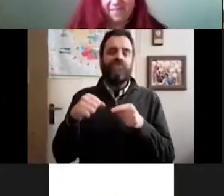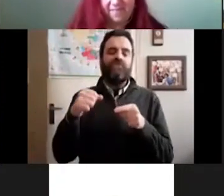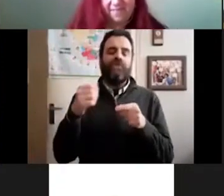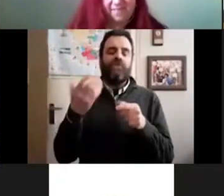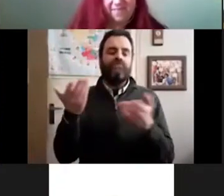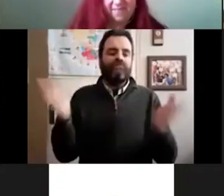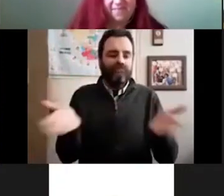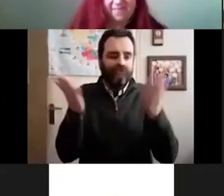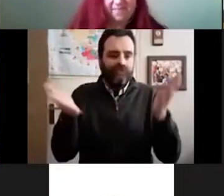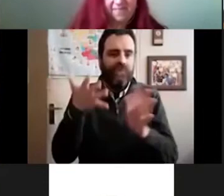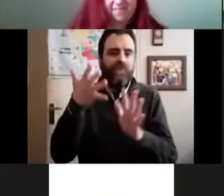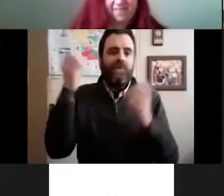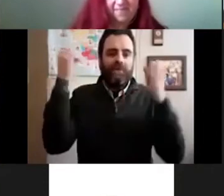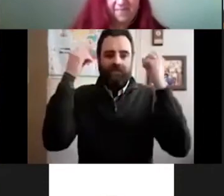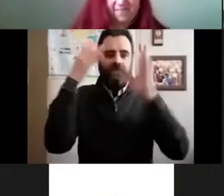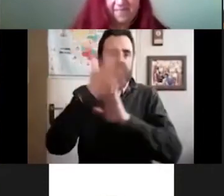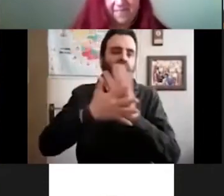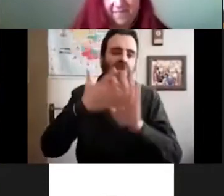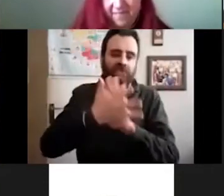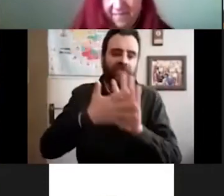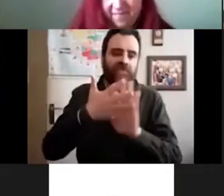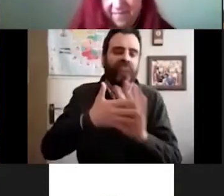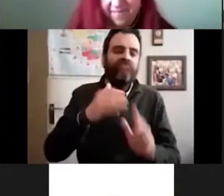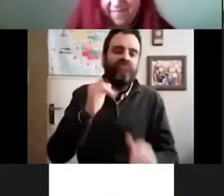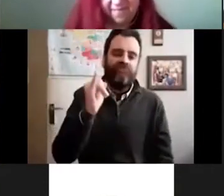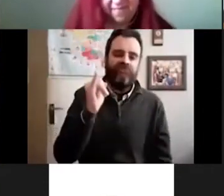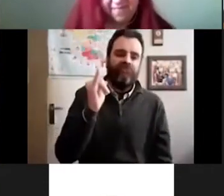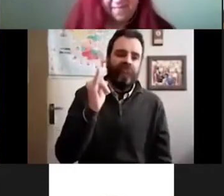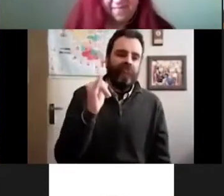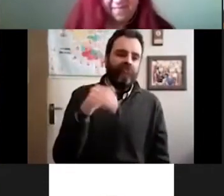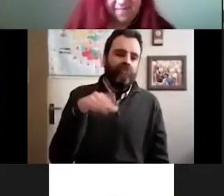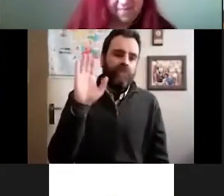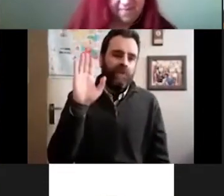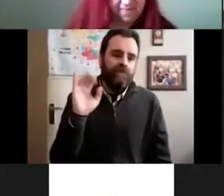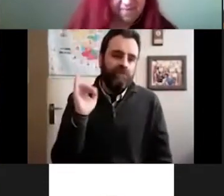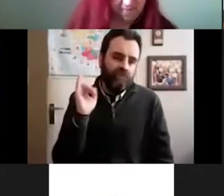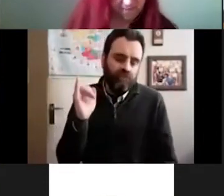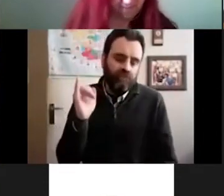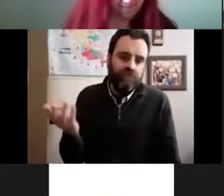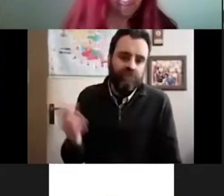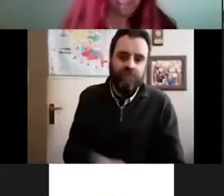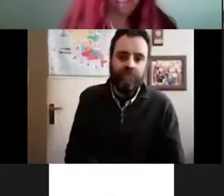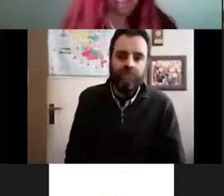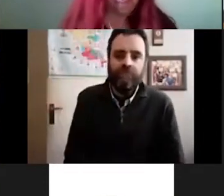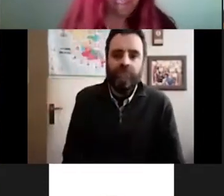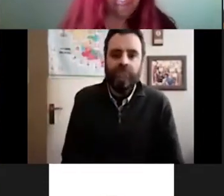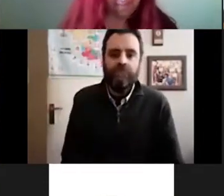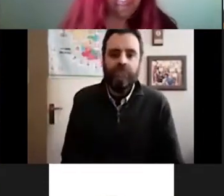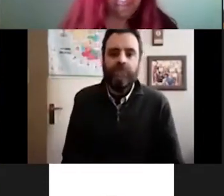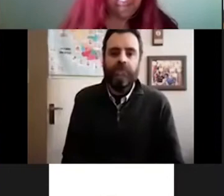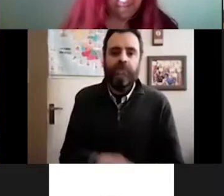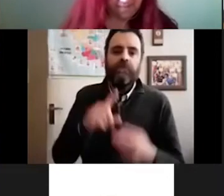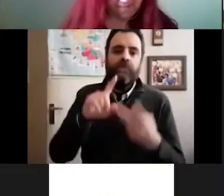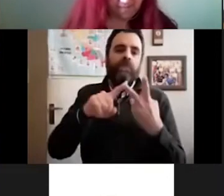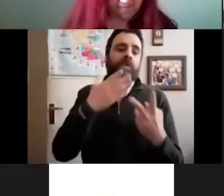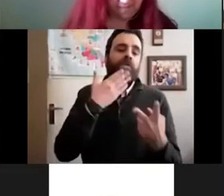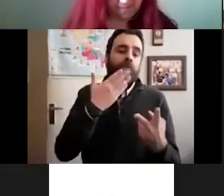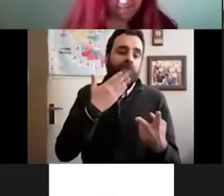qué? El tema de la aceptación, de la motivación, del aprendizaje de la lengua de señas. Sí, eso ha sido lo más